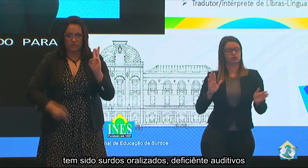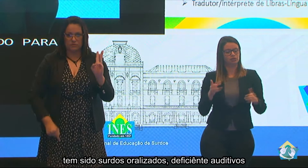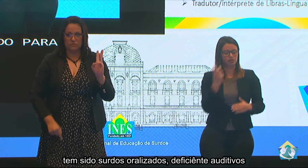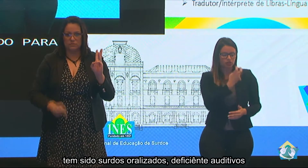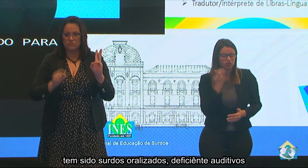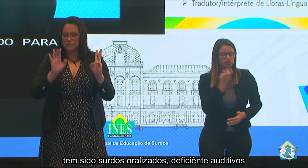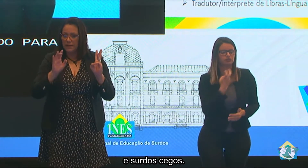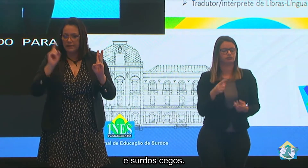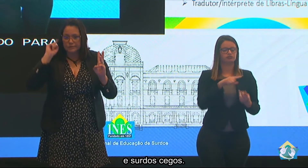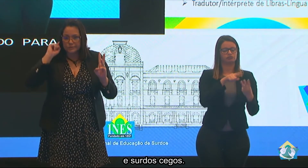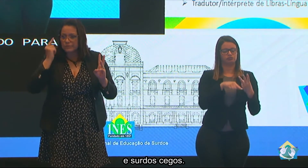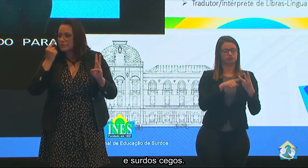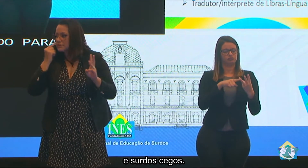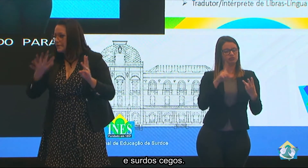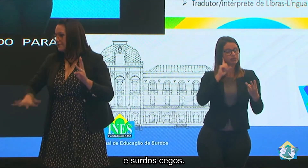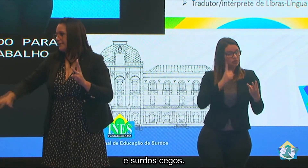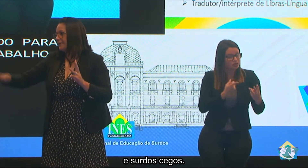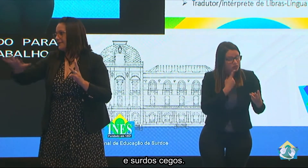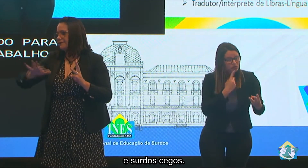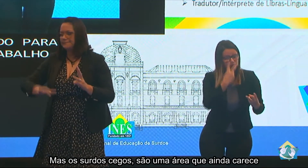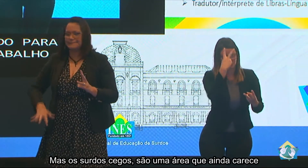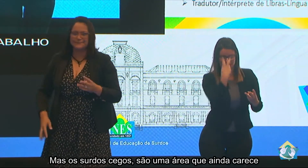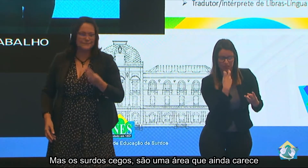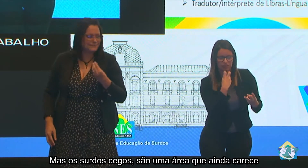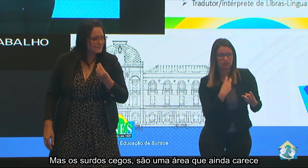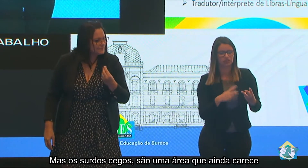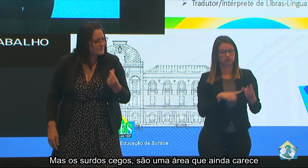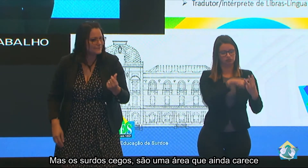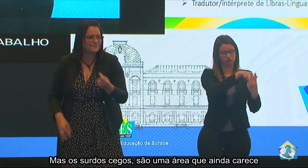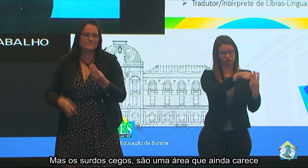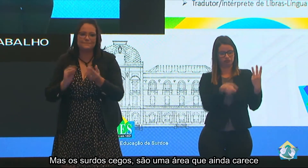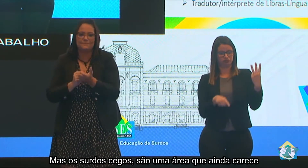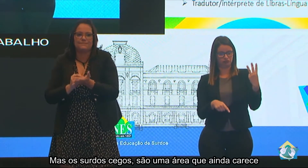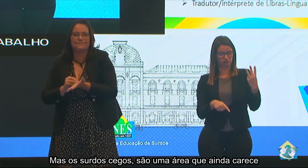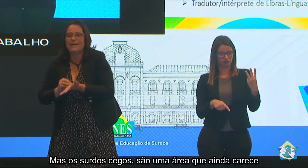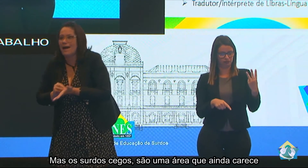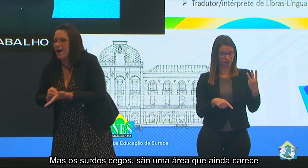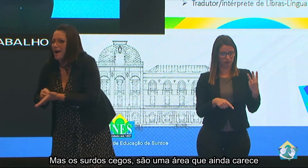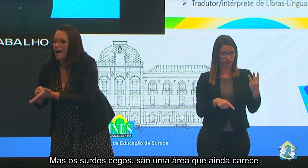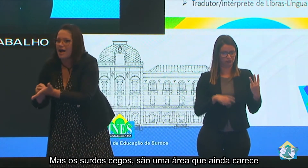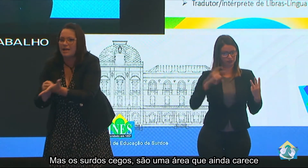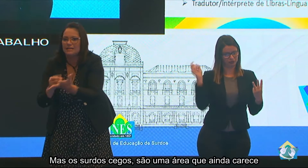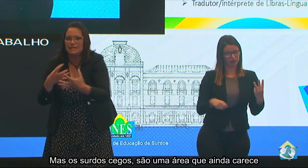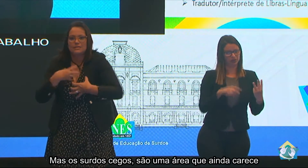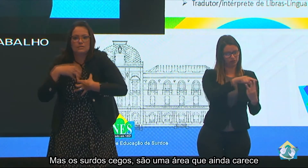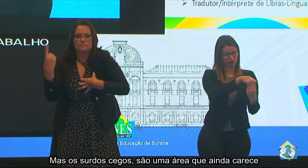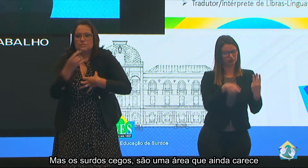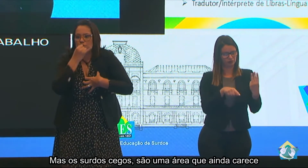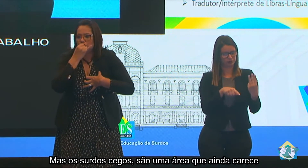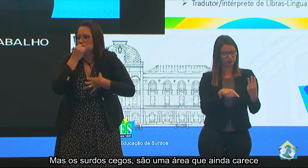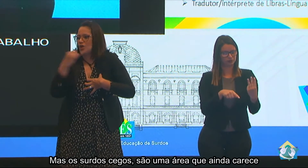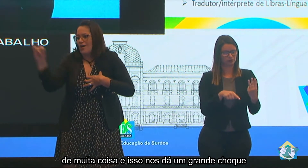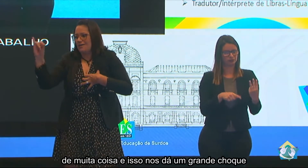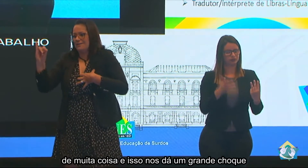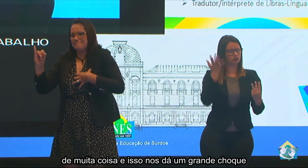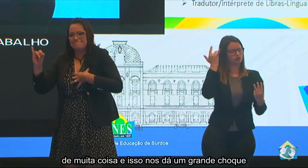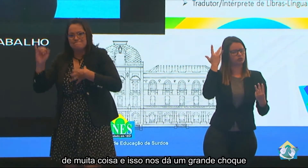né, deficientes auditivos e surdos cegos. Mas os surdos cegos são uma área que ainda